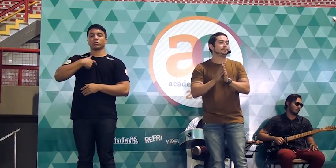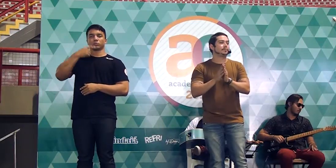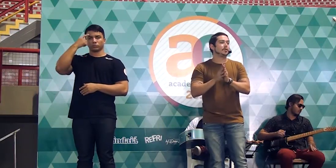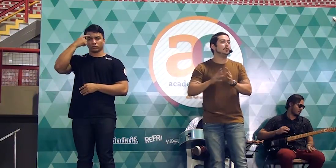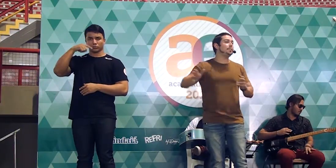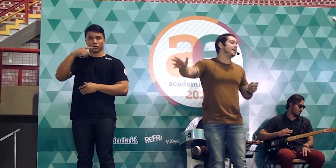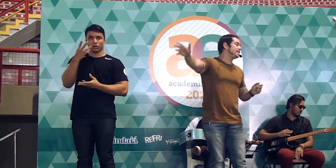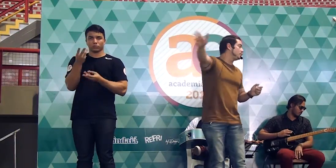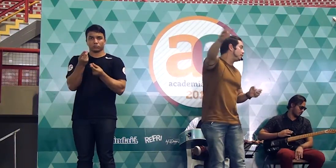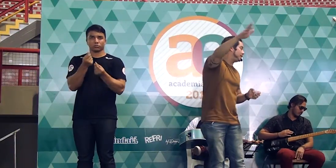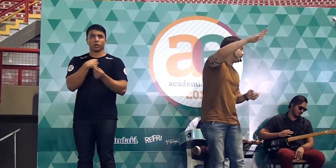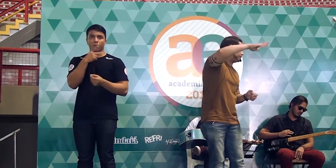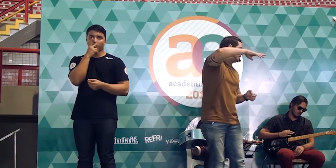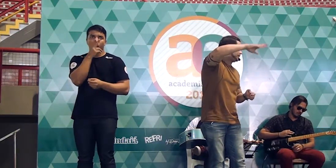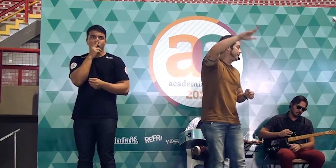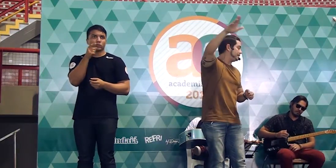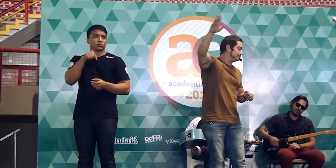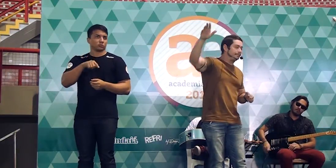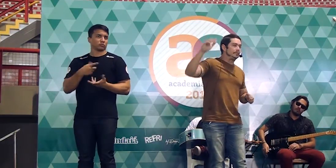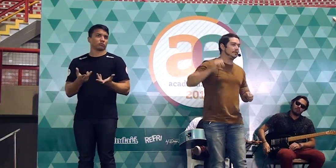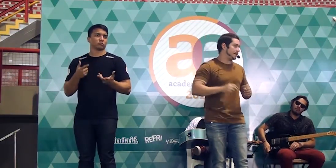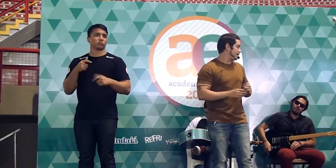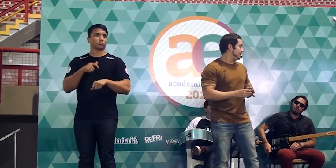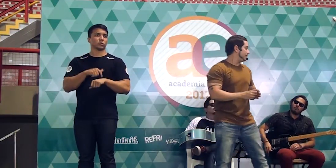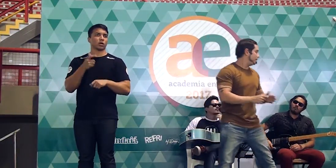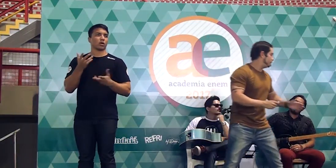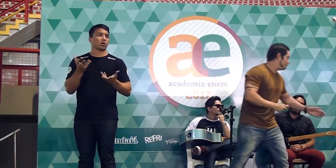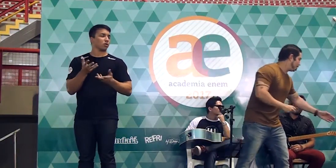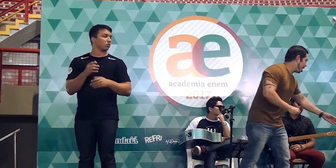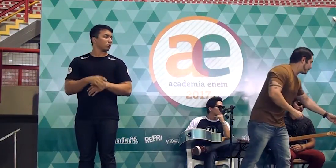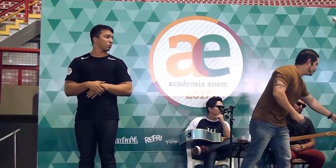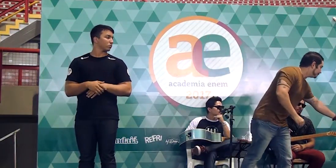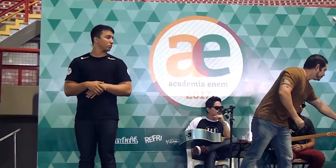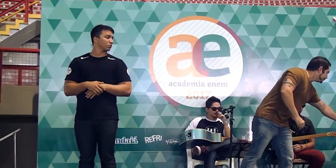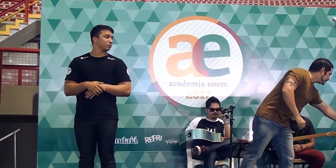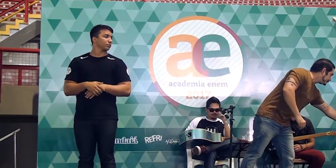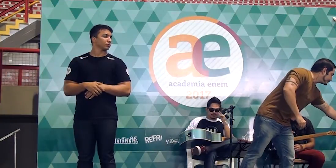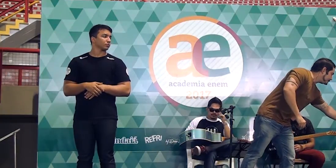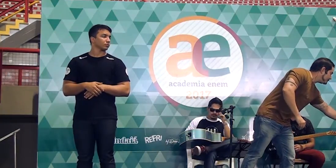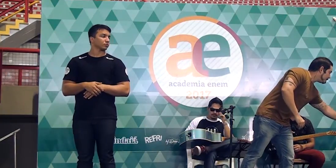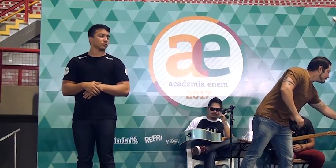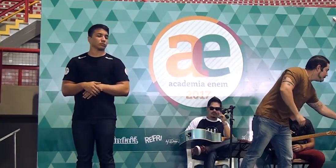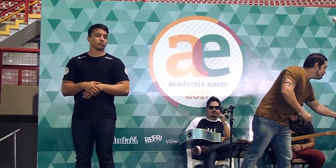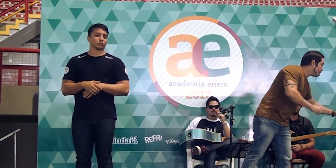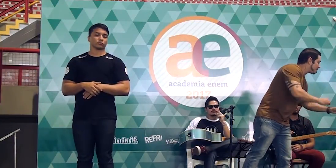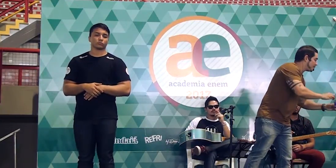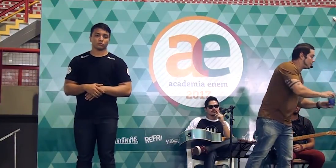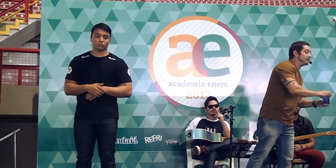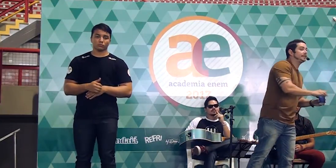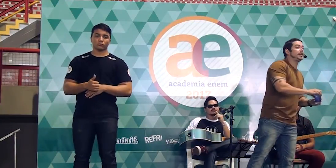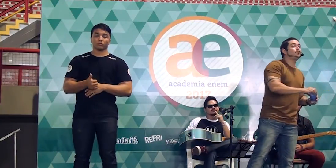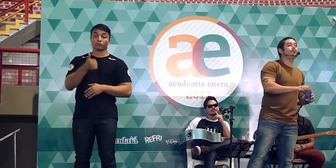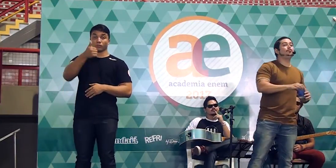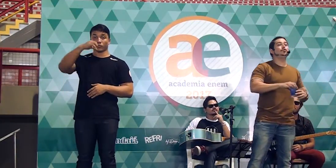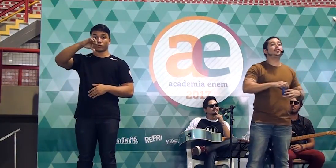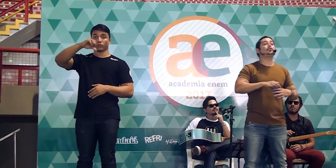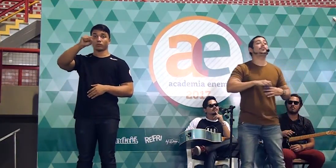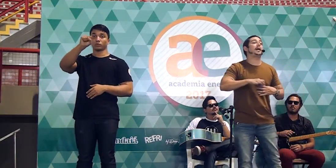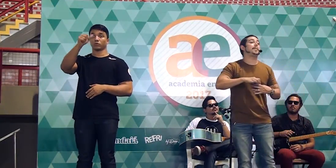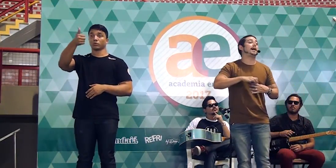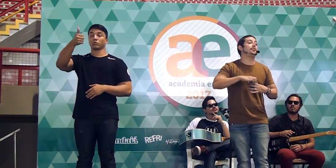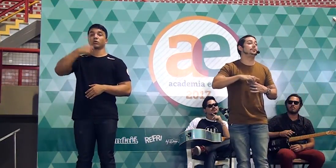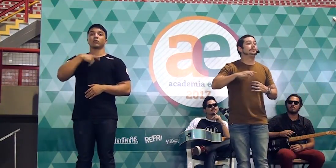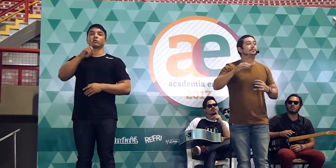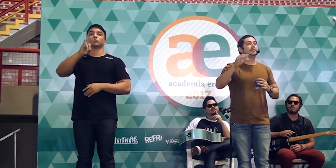disso, muito parecido com o que está acontecendo aqui, nesse ginásio, em 1981, no Dia